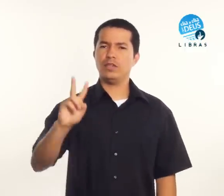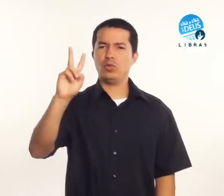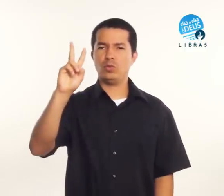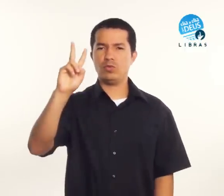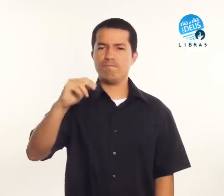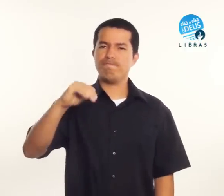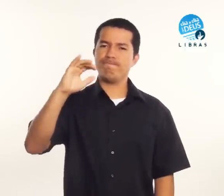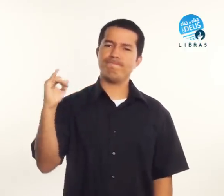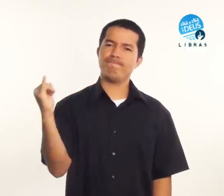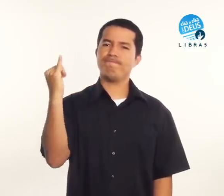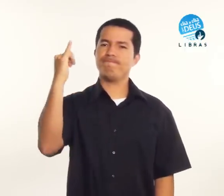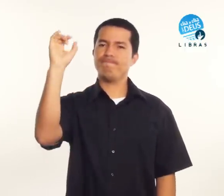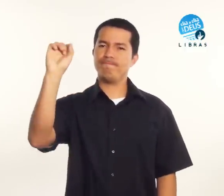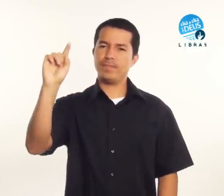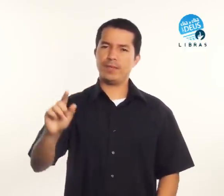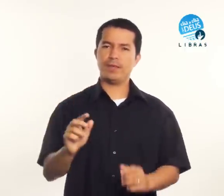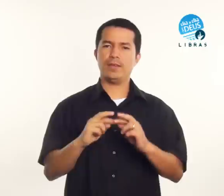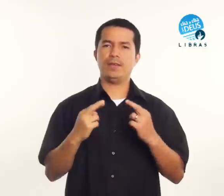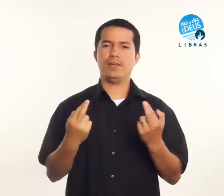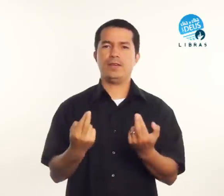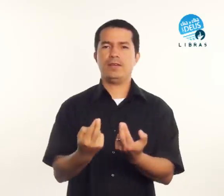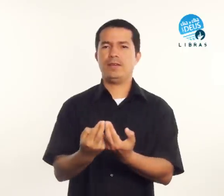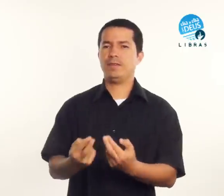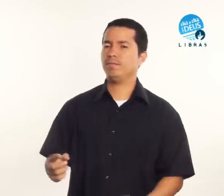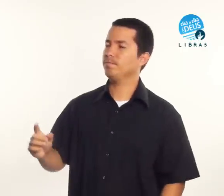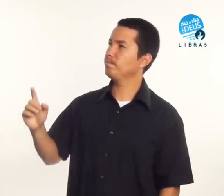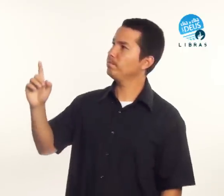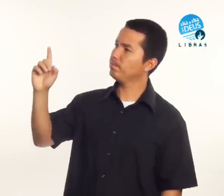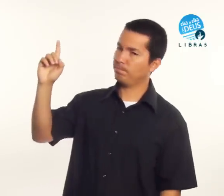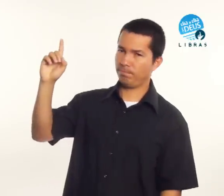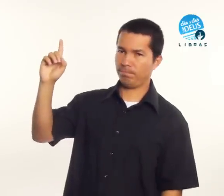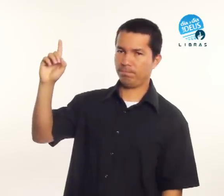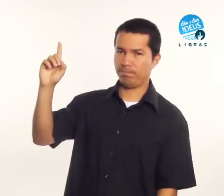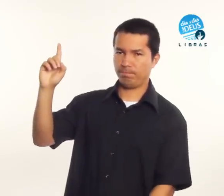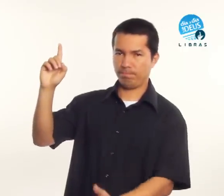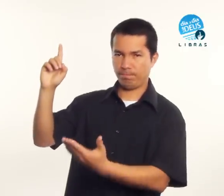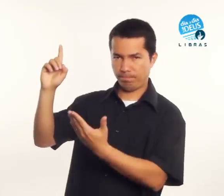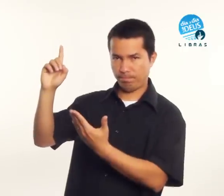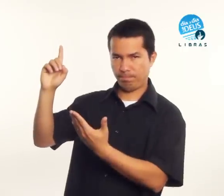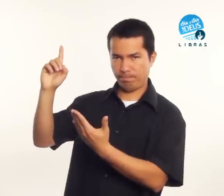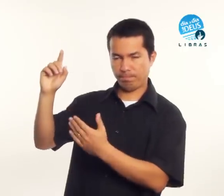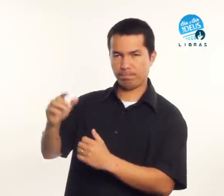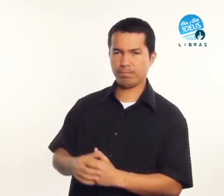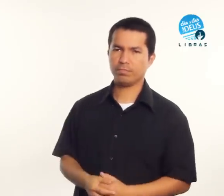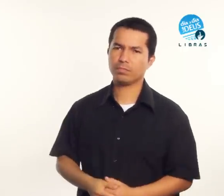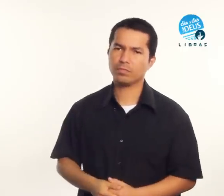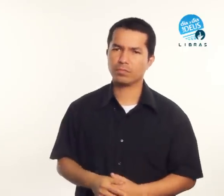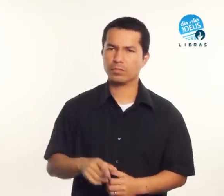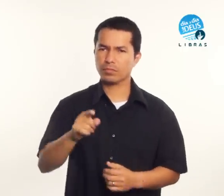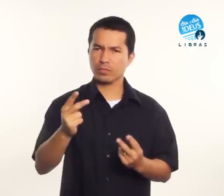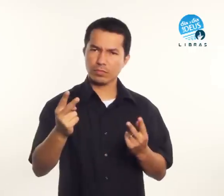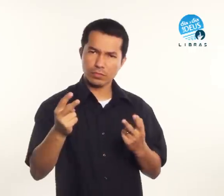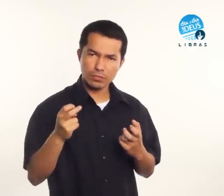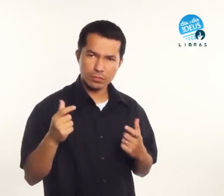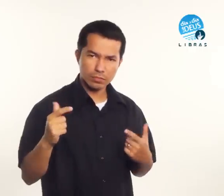E uma coisa que a gente não percebe é que quando a gente está atrelado à cultura dessa maneira, a gente vai